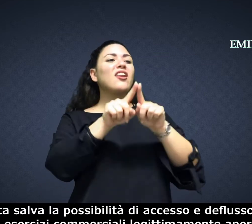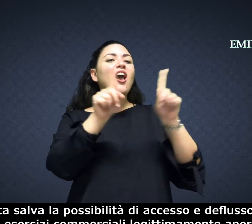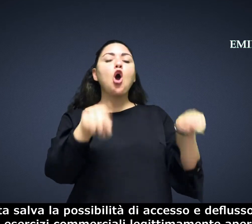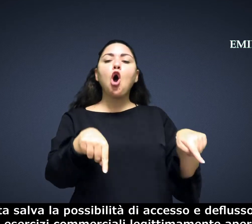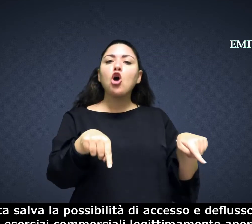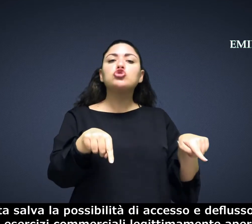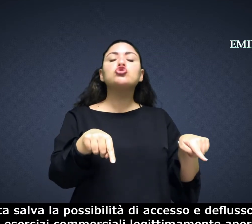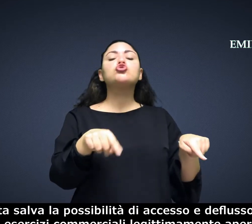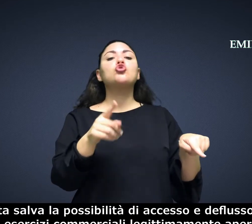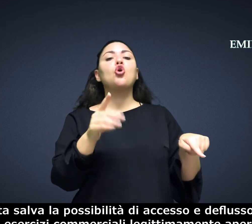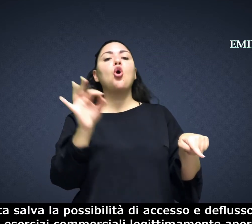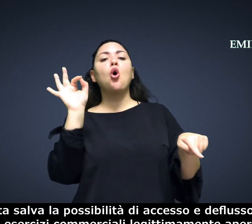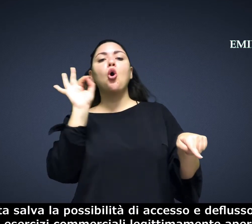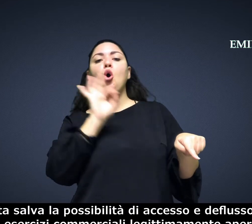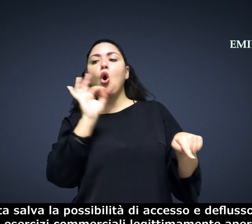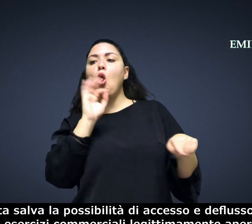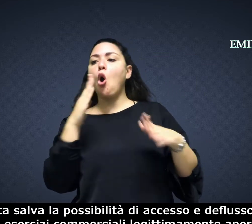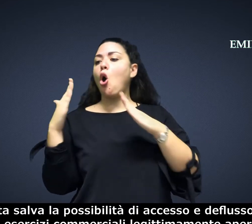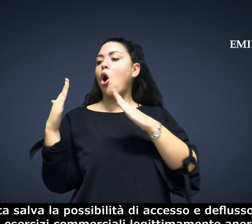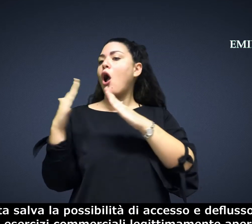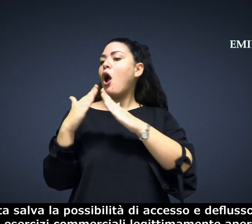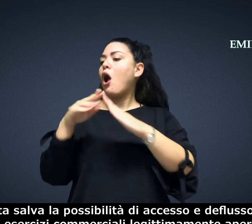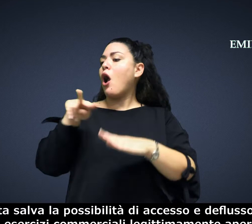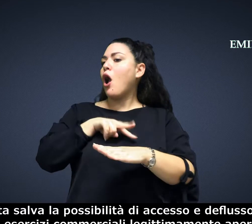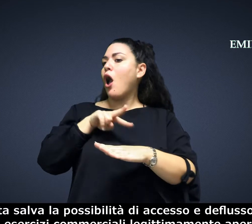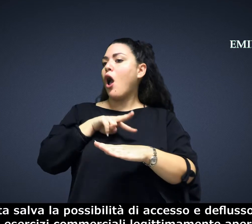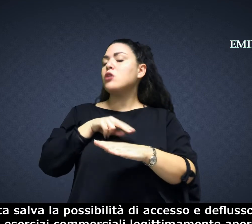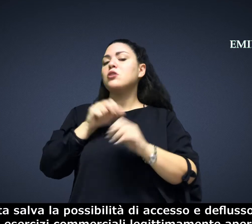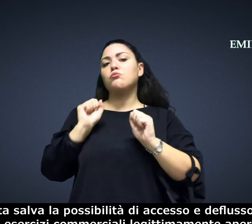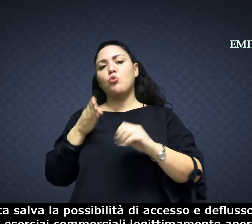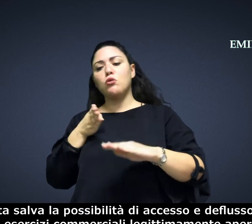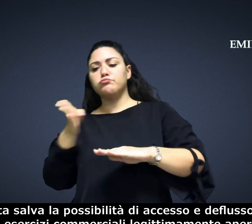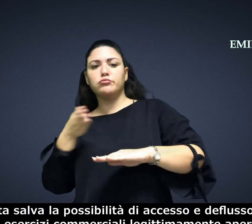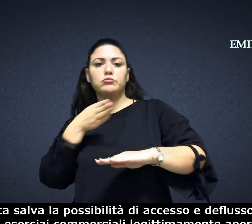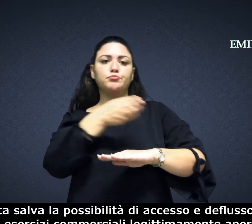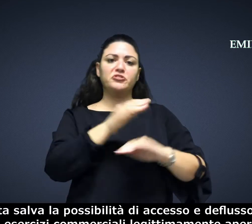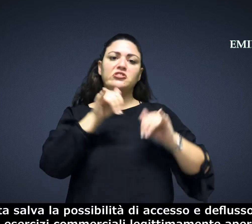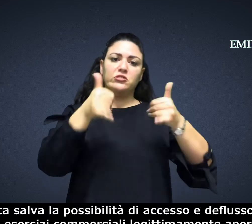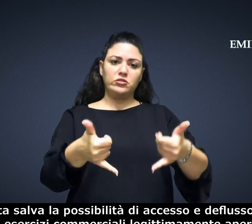esercizi commerciali legittimamente aperti e alle abitazioni private.